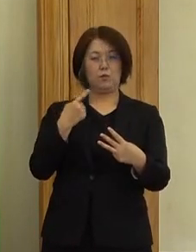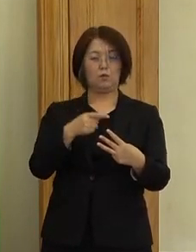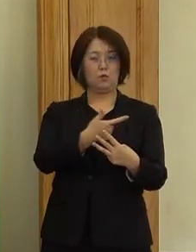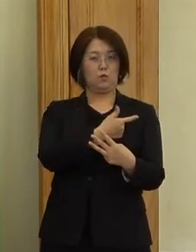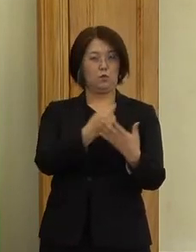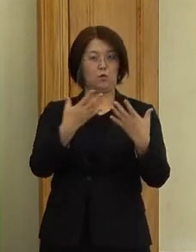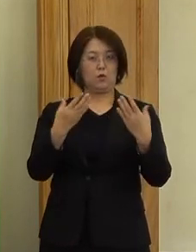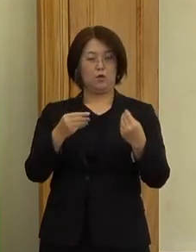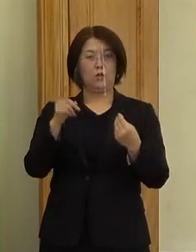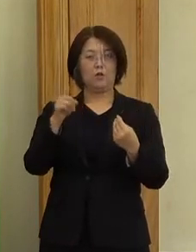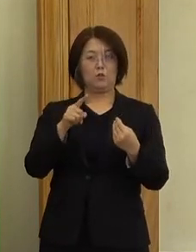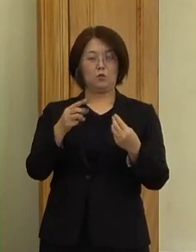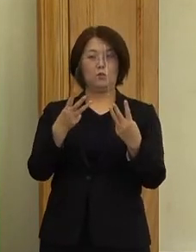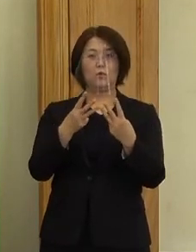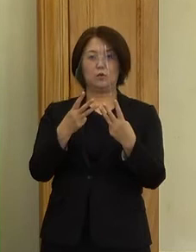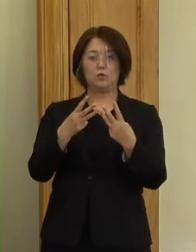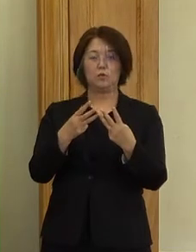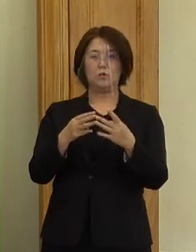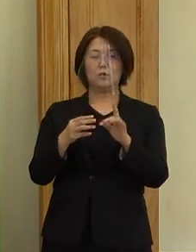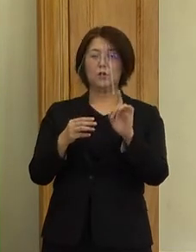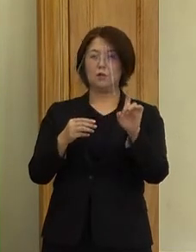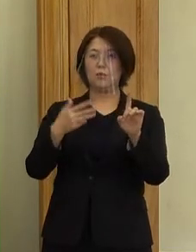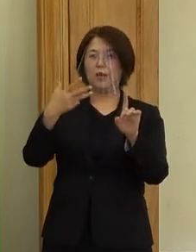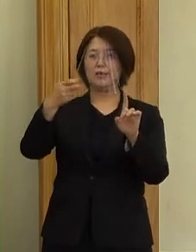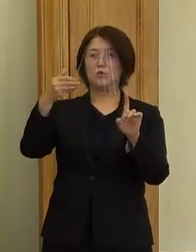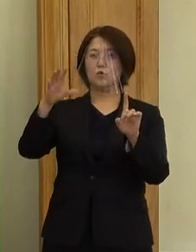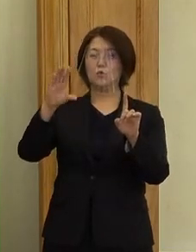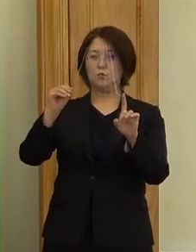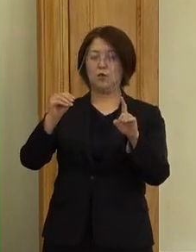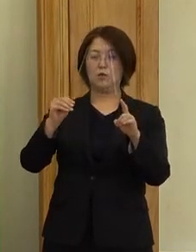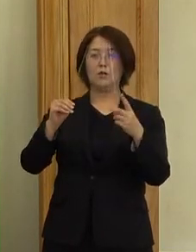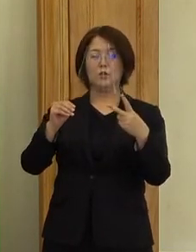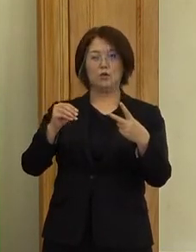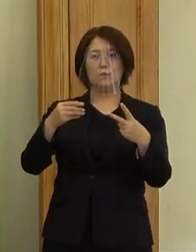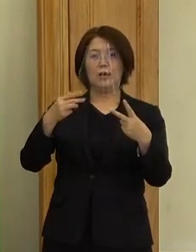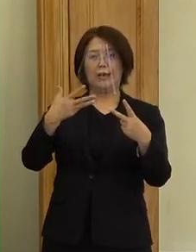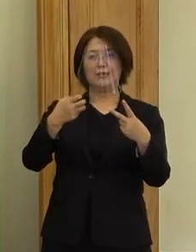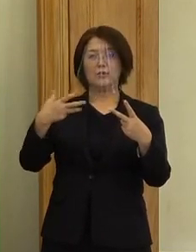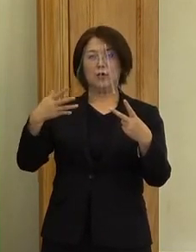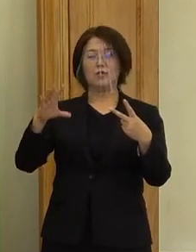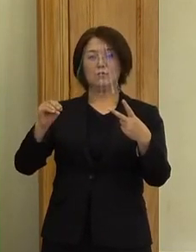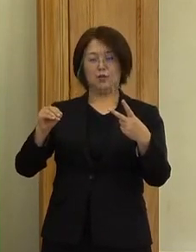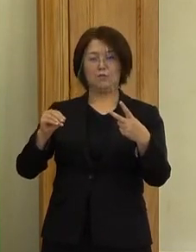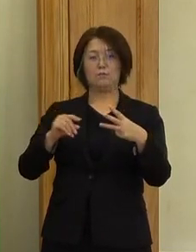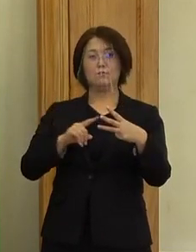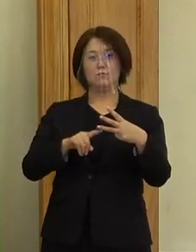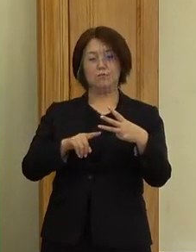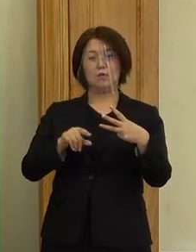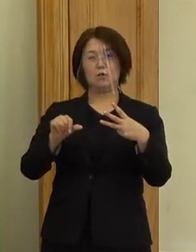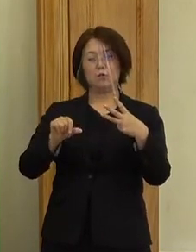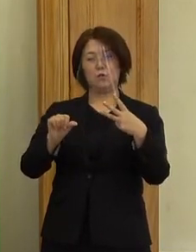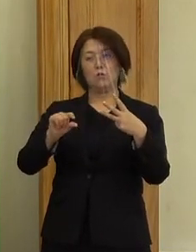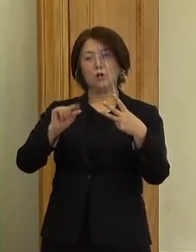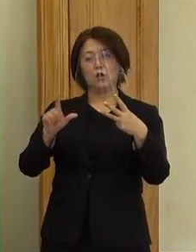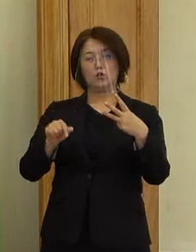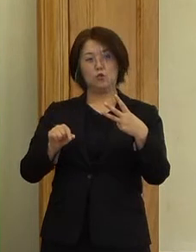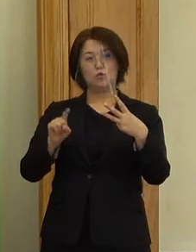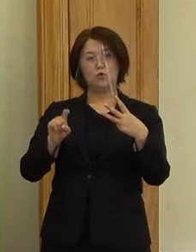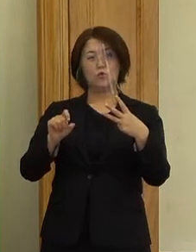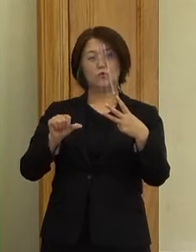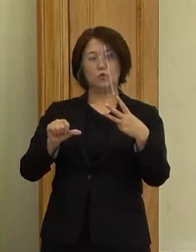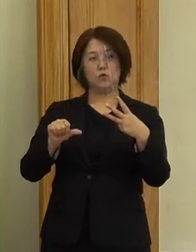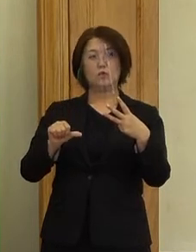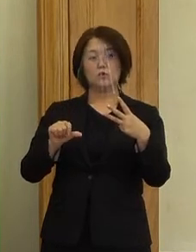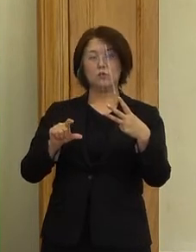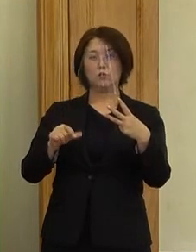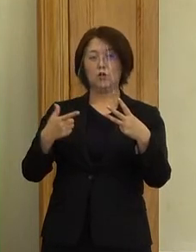ですけれども、1回目は89万人、2回目は88万で、3回目は5月15日時点で63万人とホーム